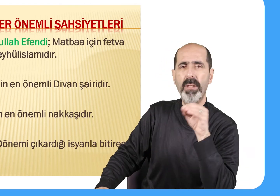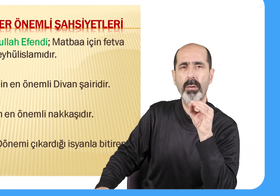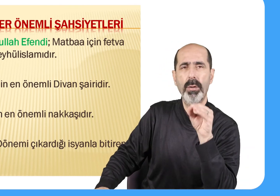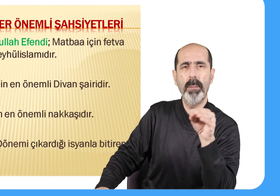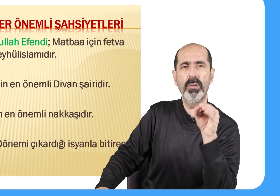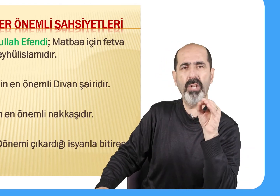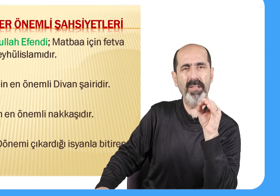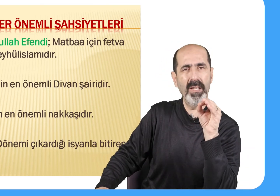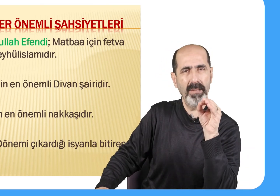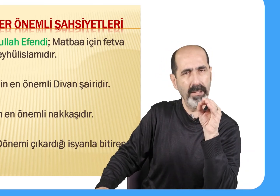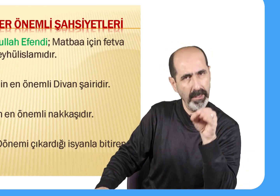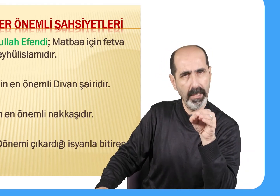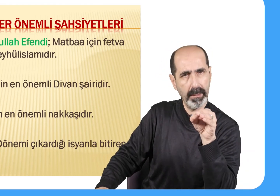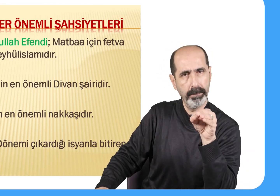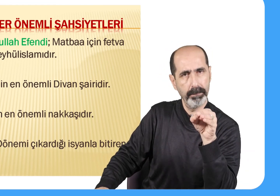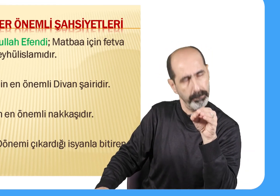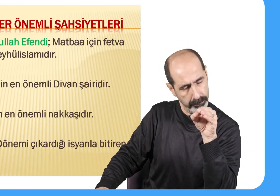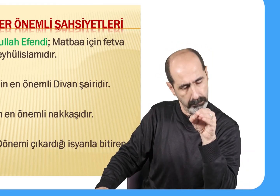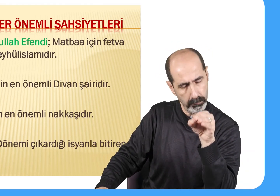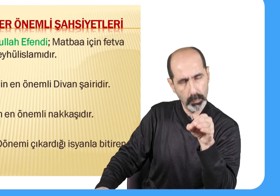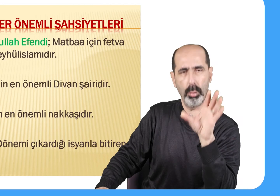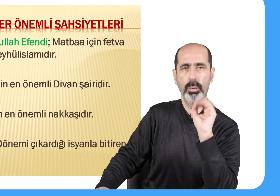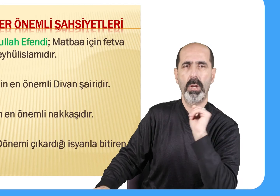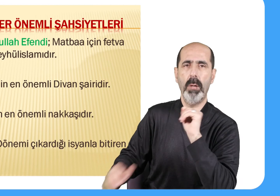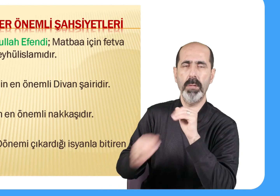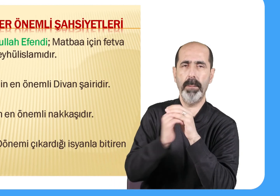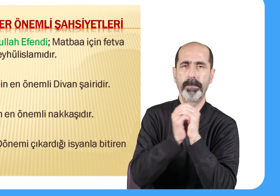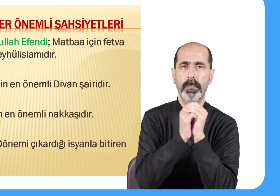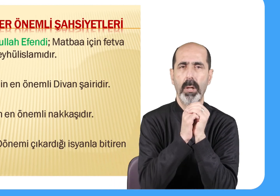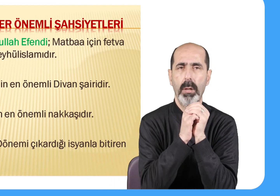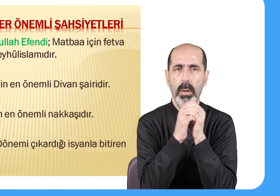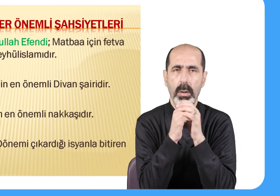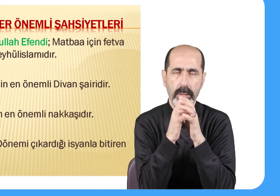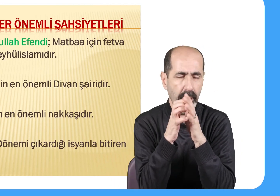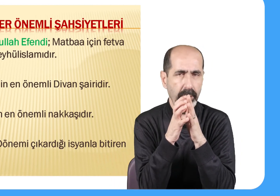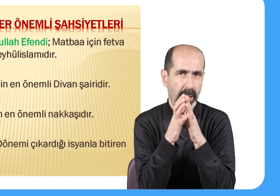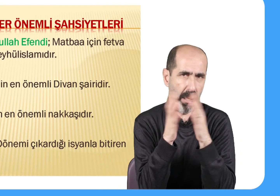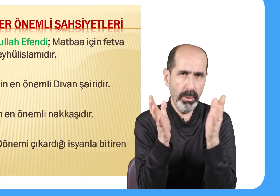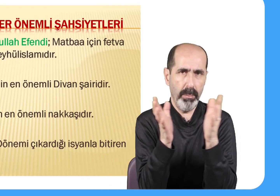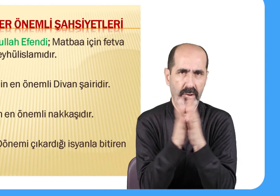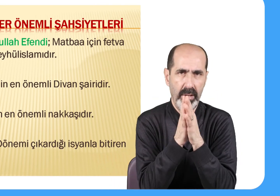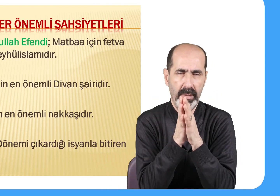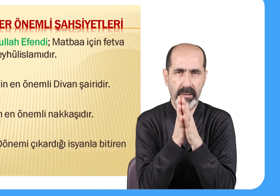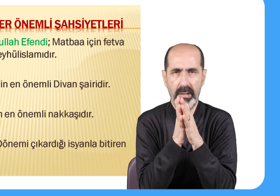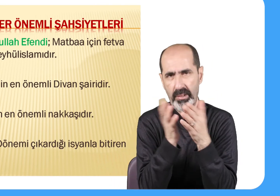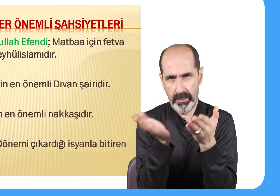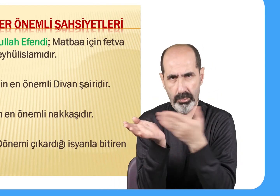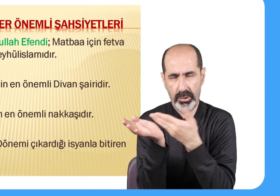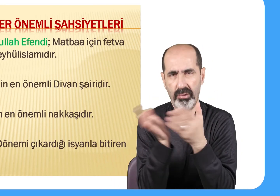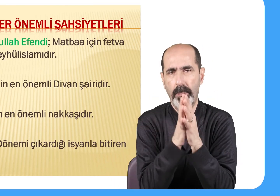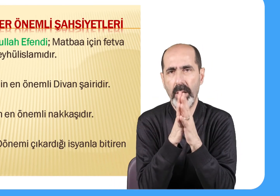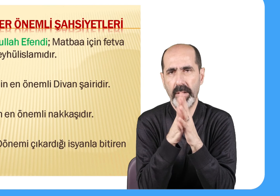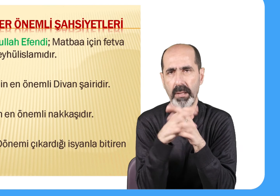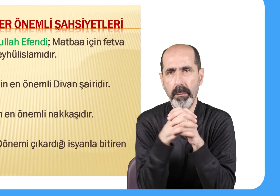devrin önemli şahsiyetler vererek konuyu tamamlayalım derini en önemli şahsiyetler